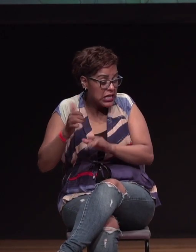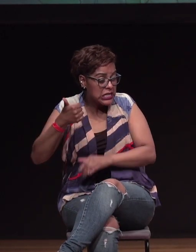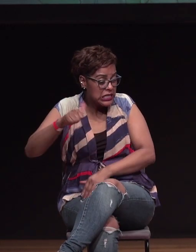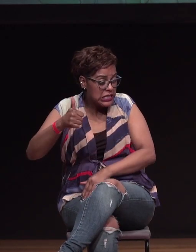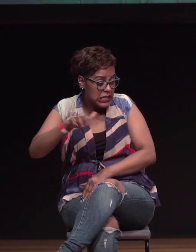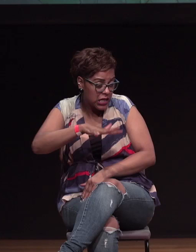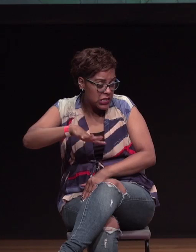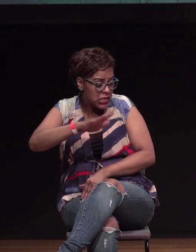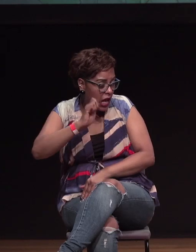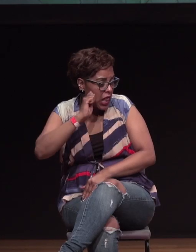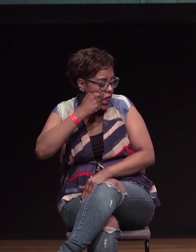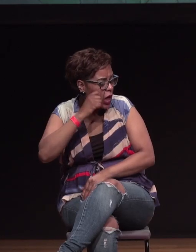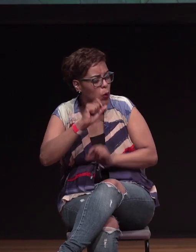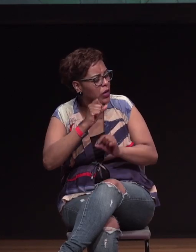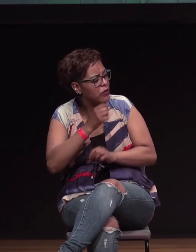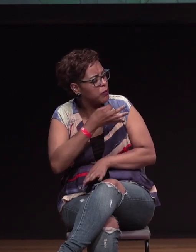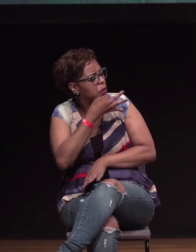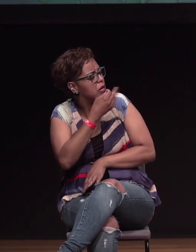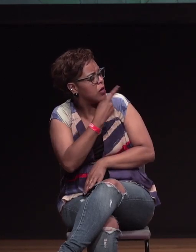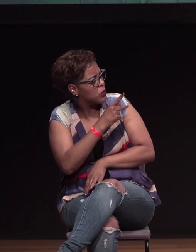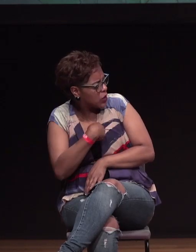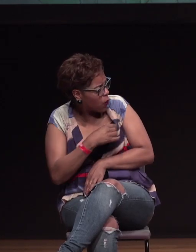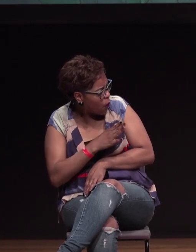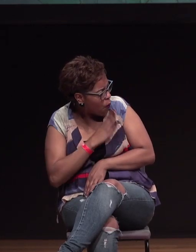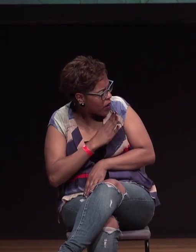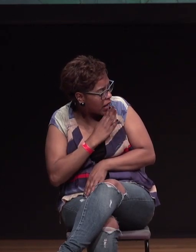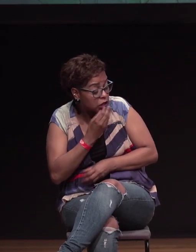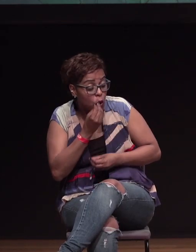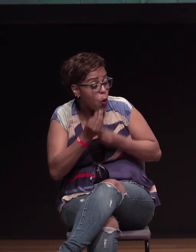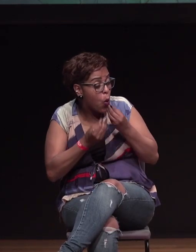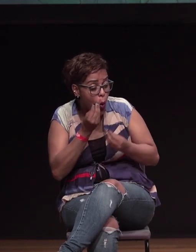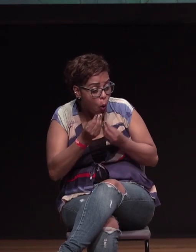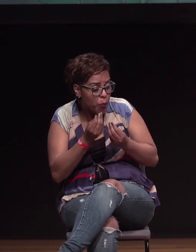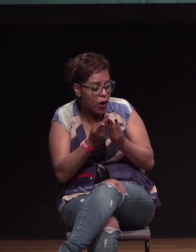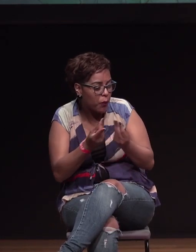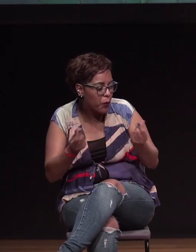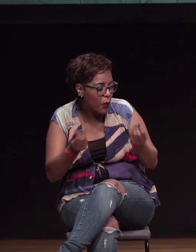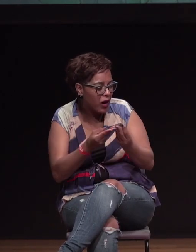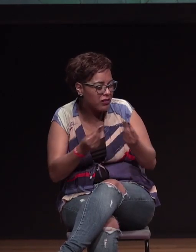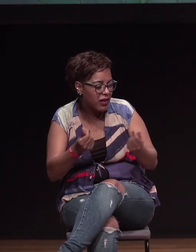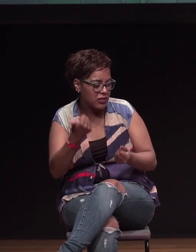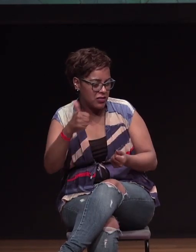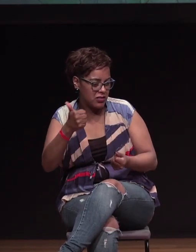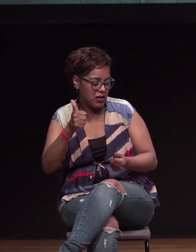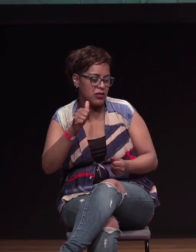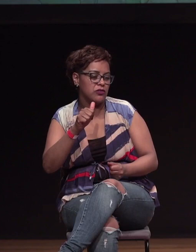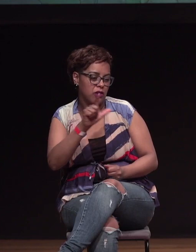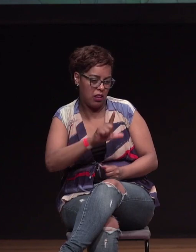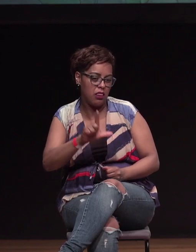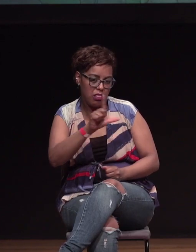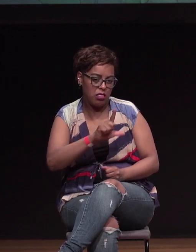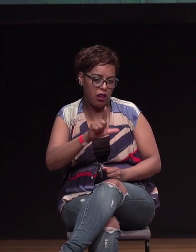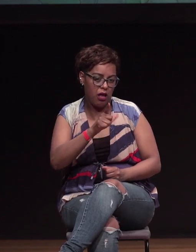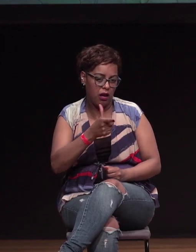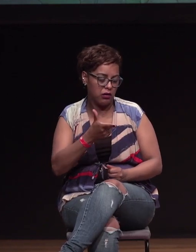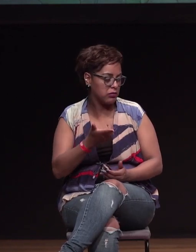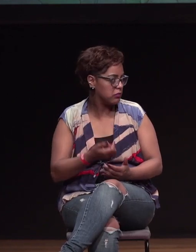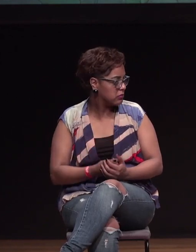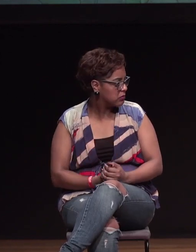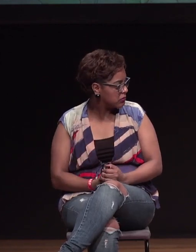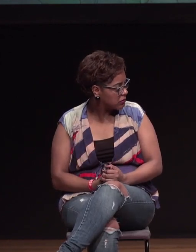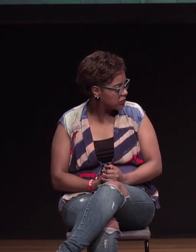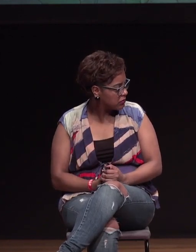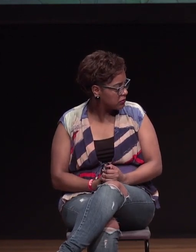quero saber de você e do que você conhece, como anda a crítica literária considerando os marcadores sociais da